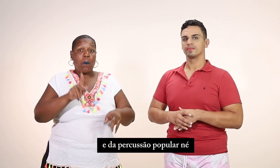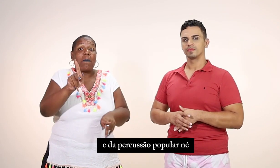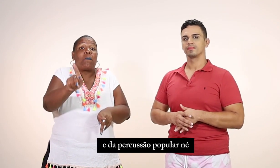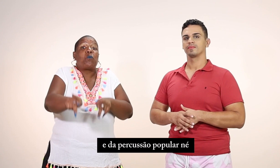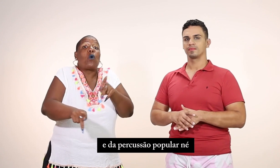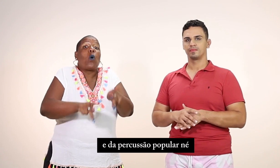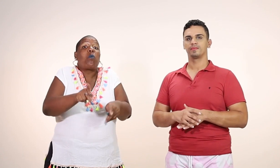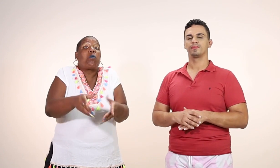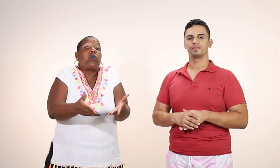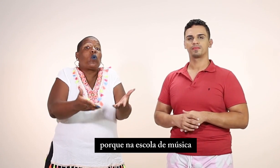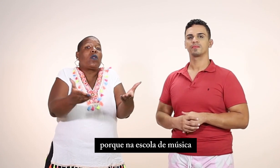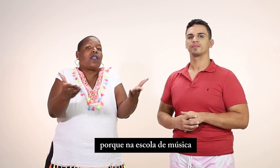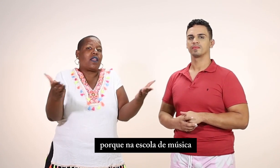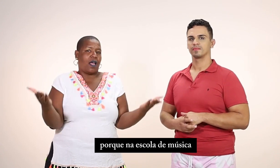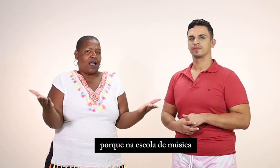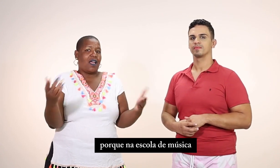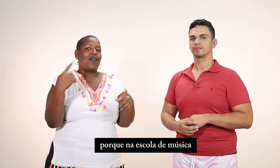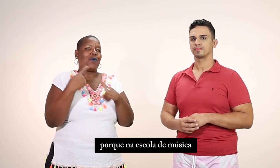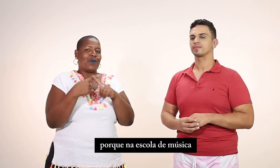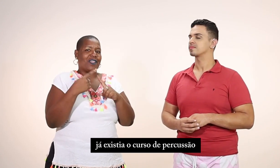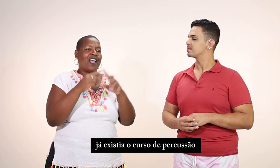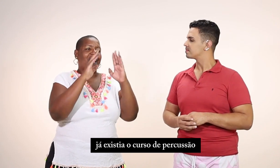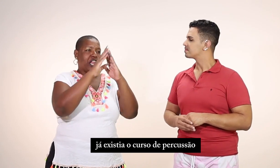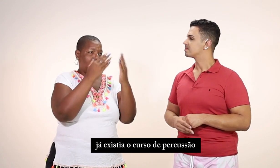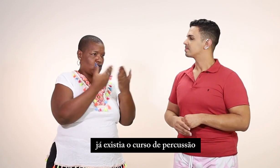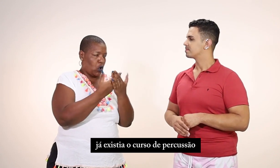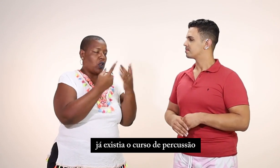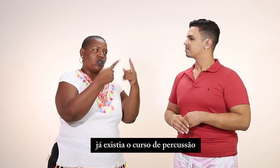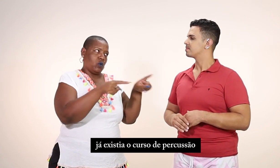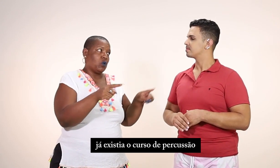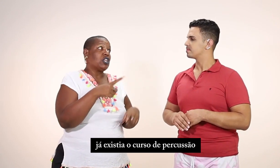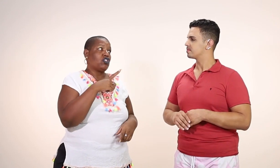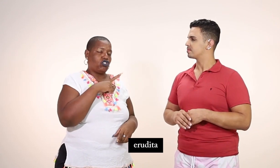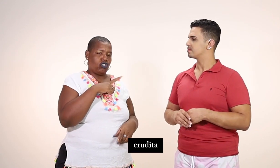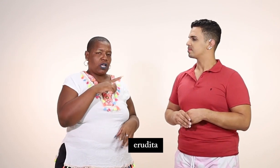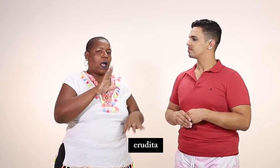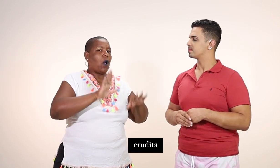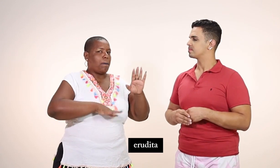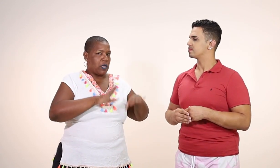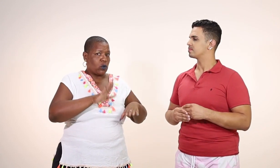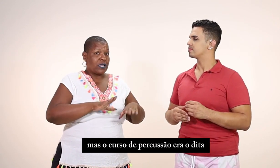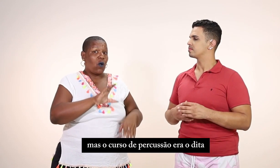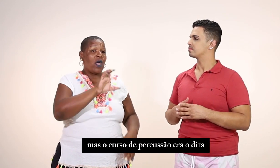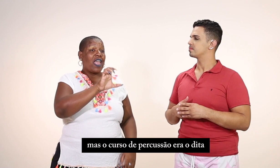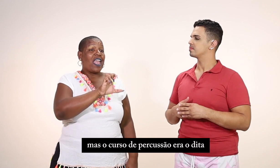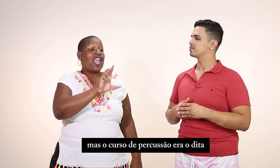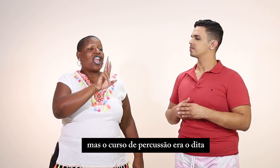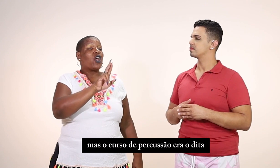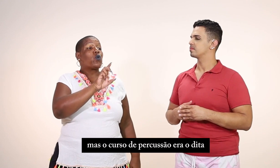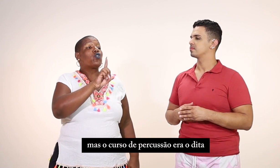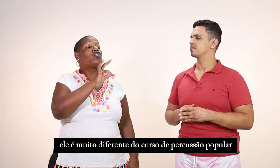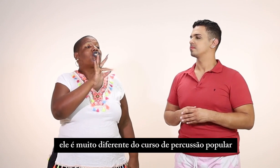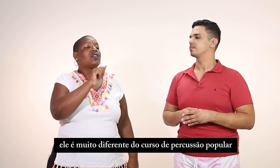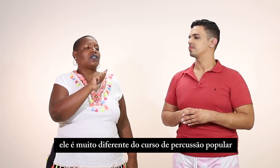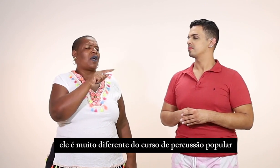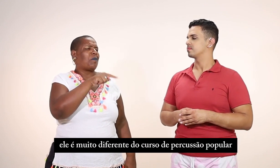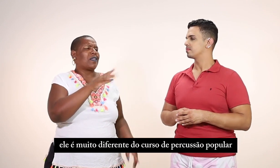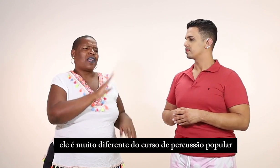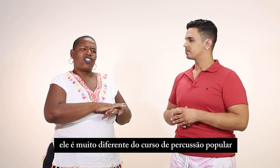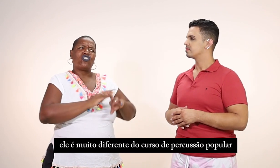popular, né? Porque na escola de música já existia o curso de percussão erudita, mas o curso de percussão erudita ele é muito diferente do curso de